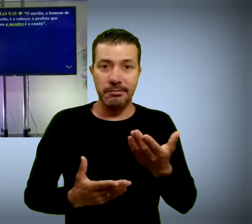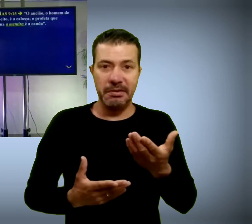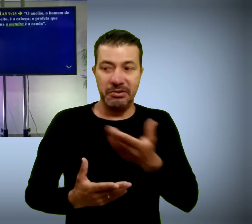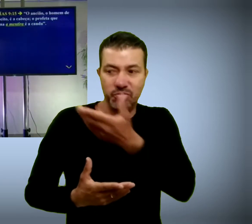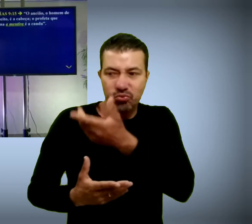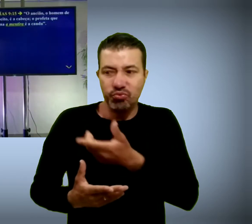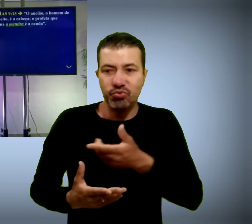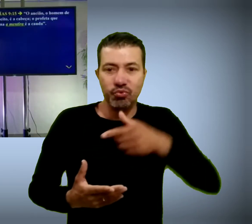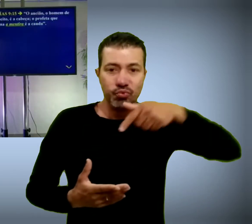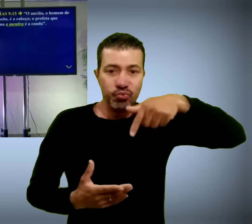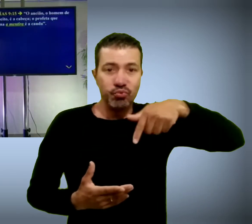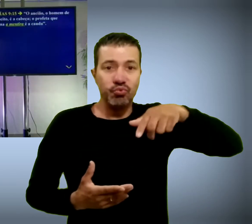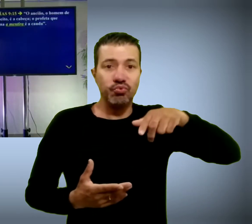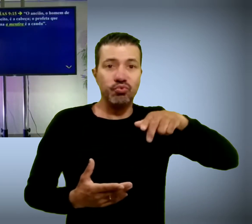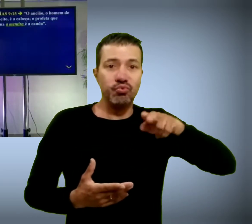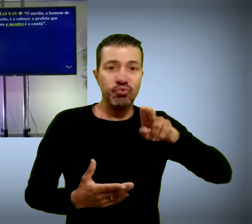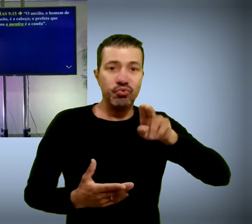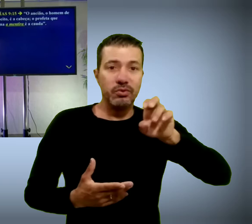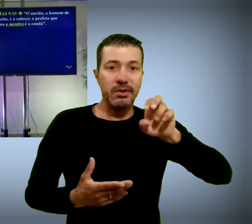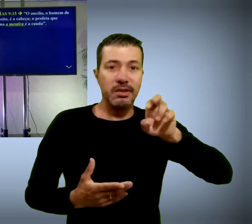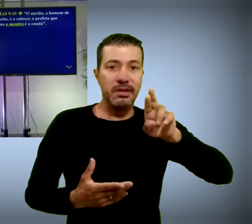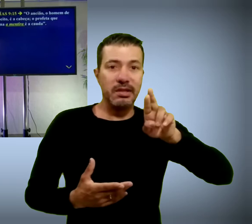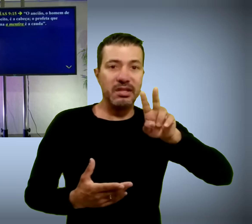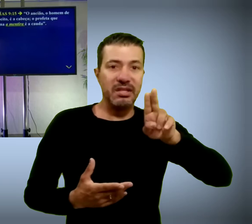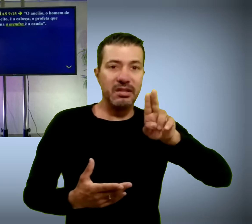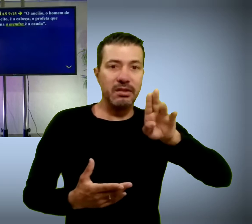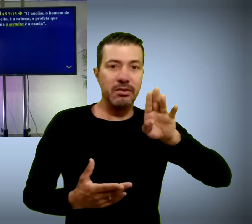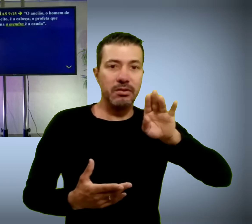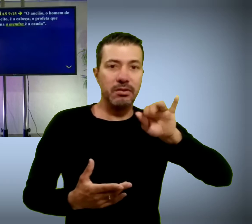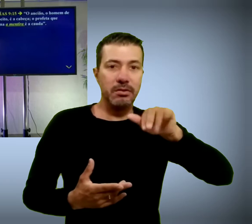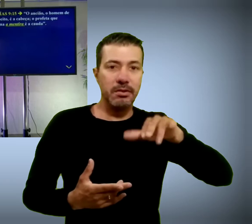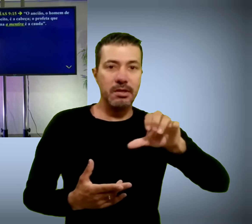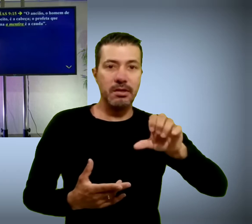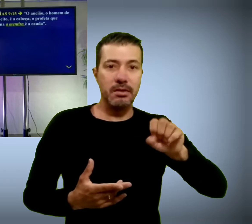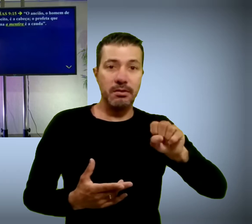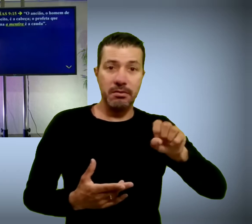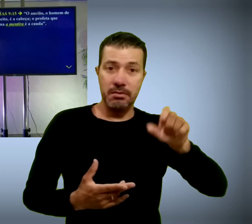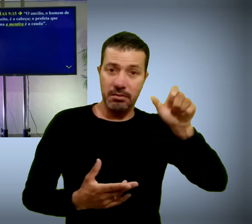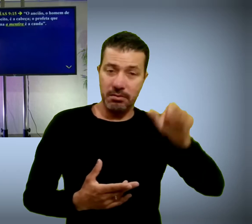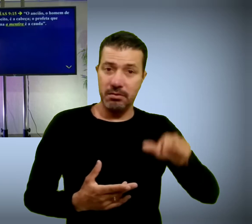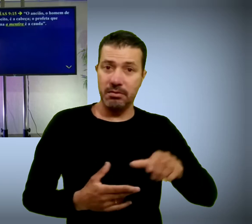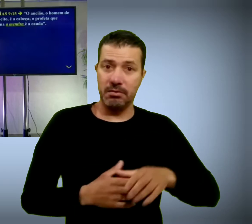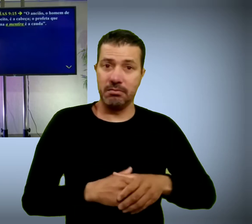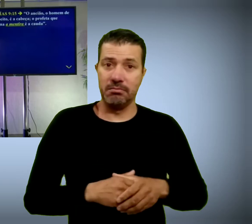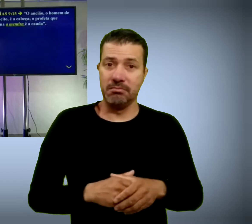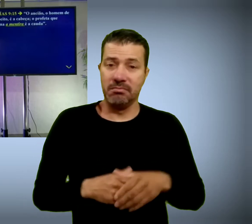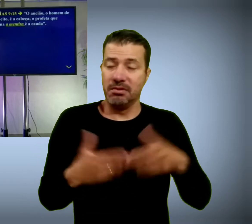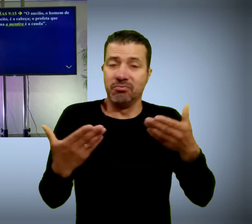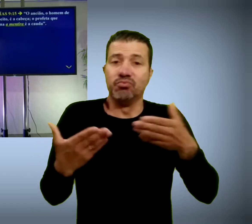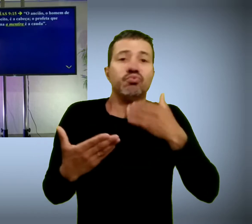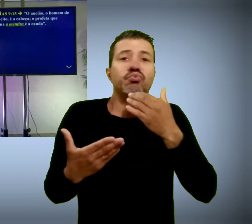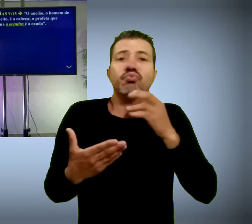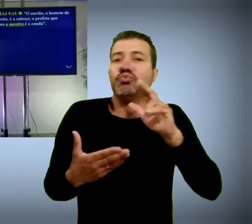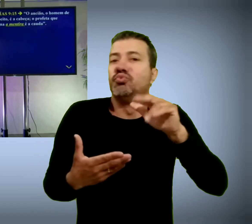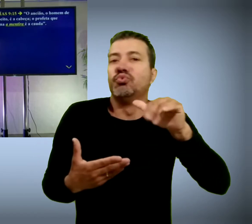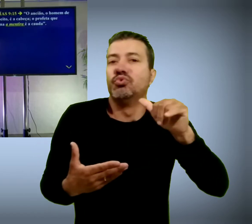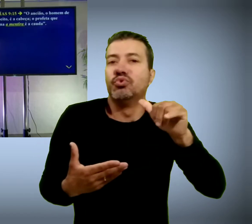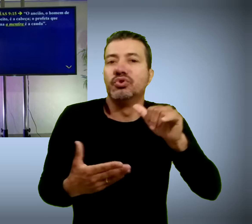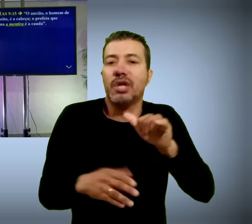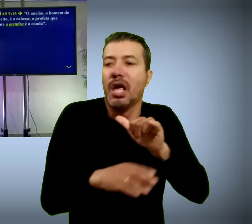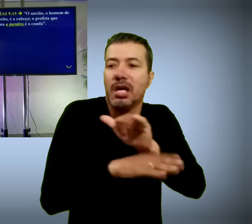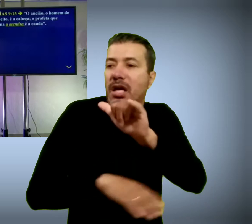de um querubim da guarda de Deus. O que ele falou foi aceito como verdade, porque nunca ninguém tinha enganado